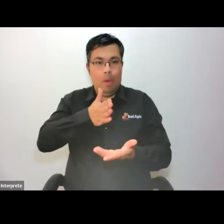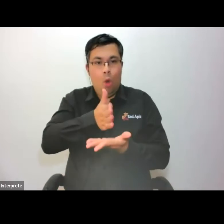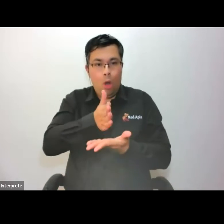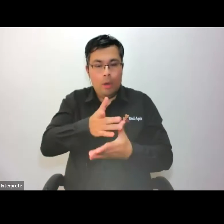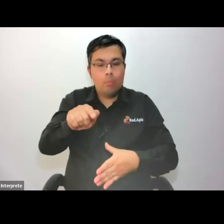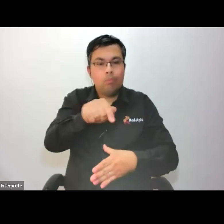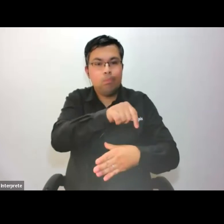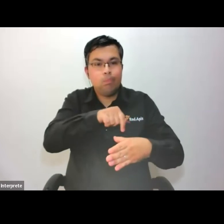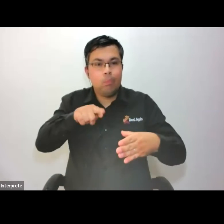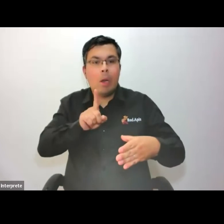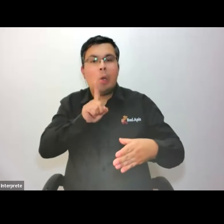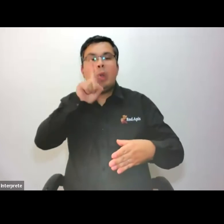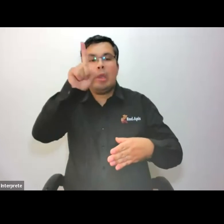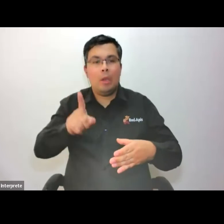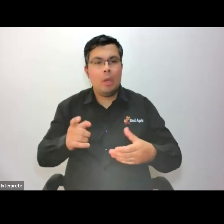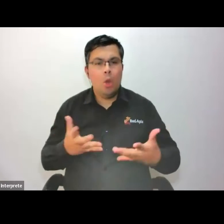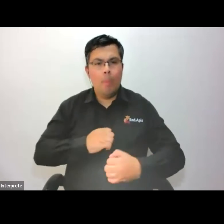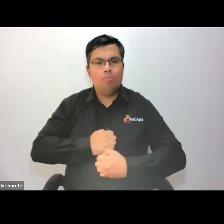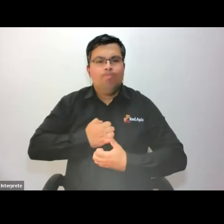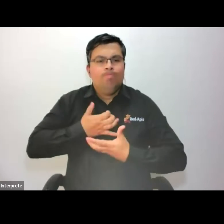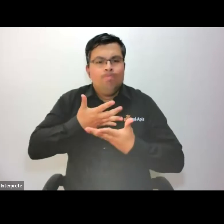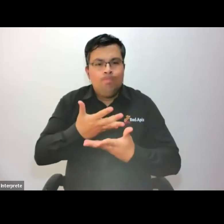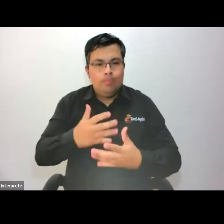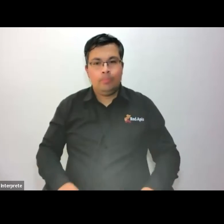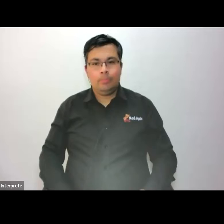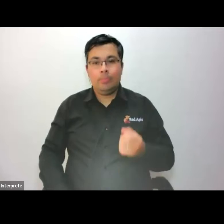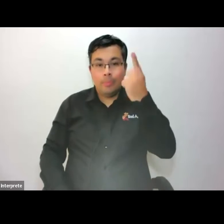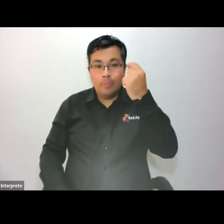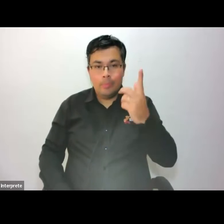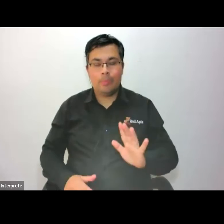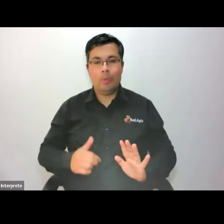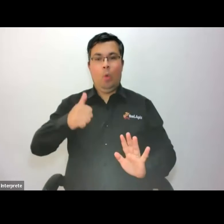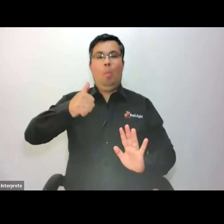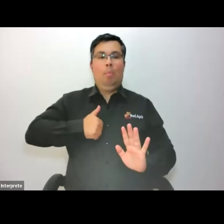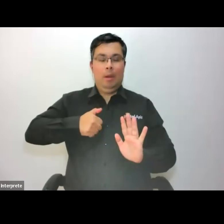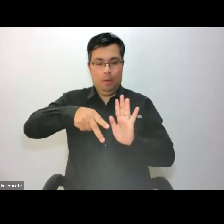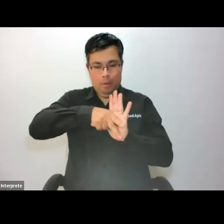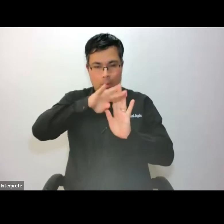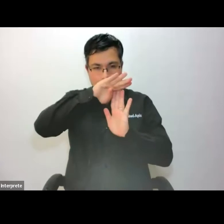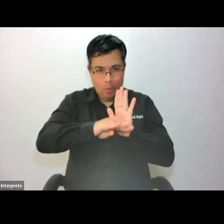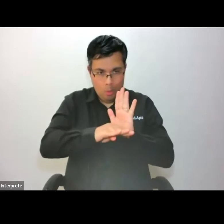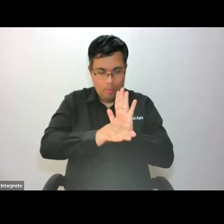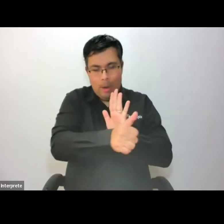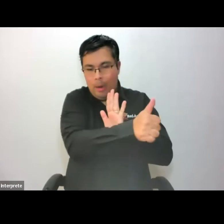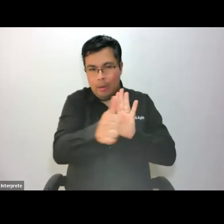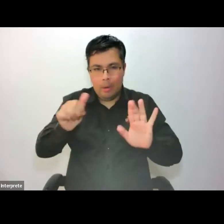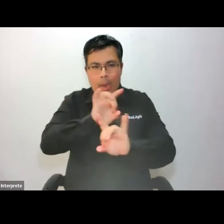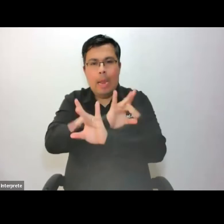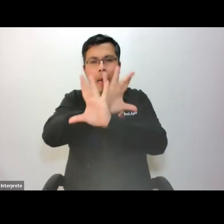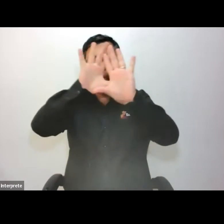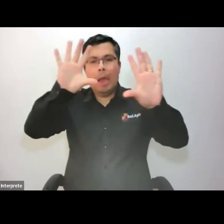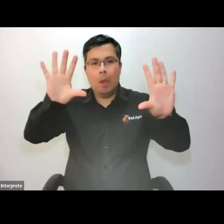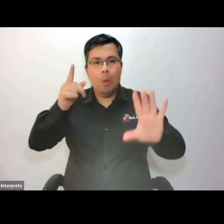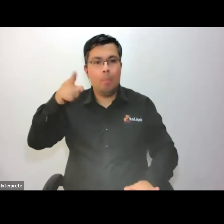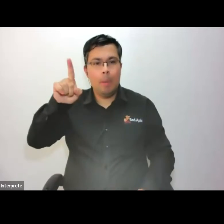cómo vamos a implementar normas claras y justas para todos, pero que sean sensibles también a nuestras legítimas y diferencias como